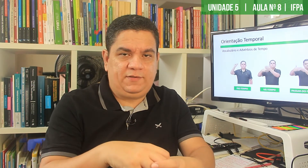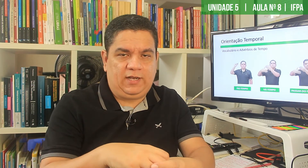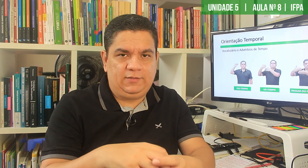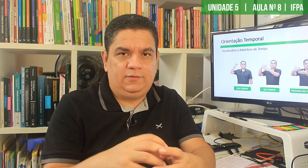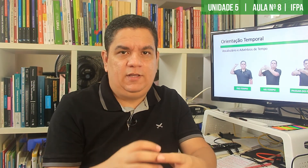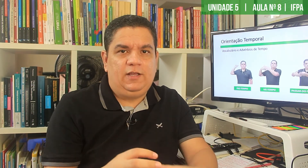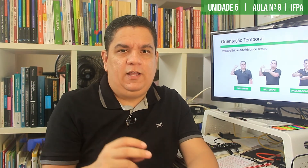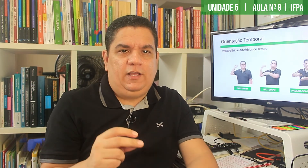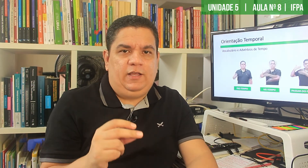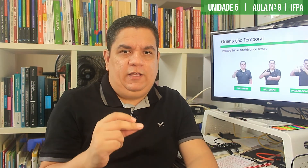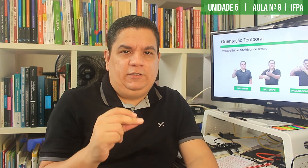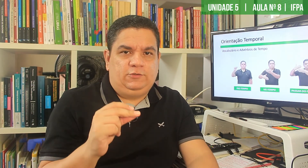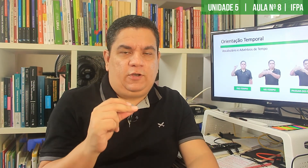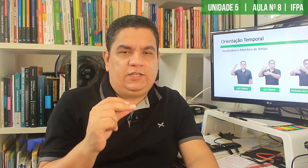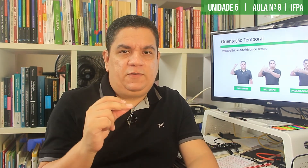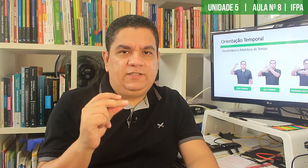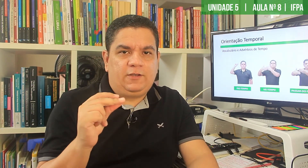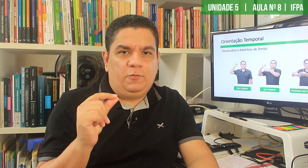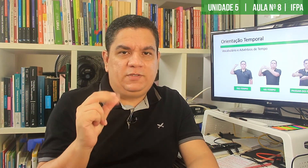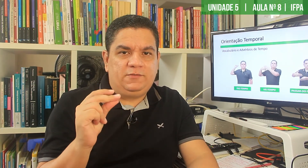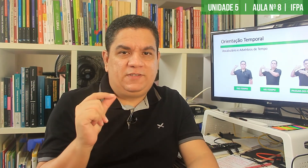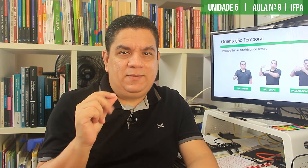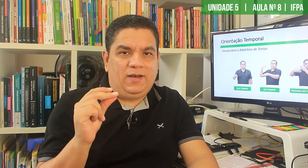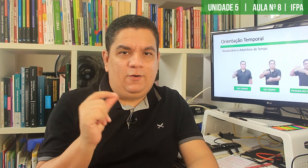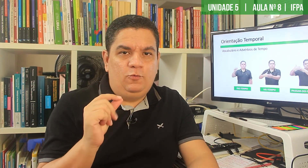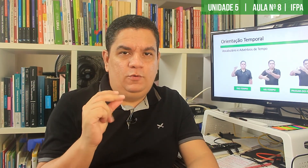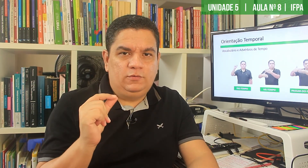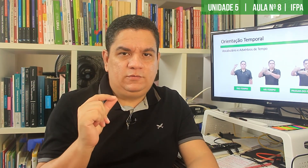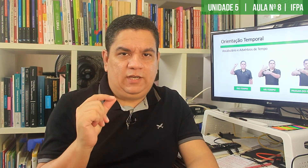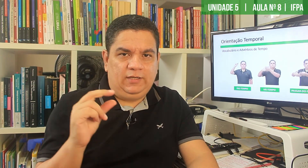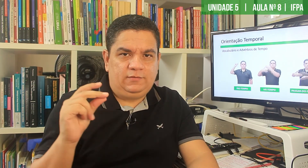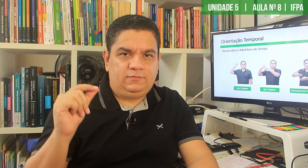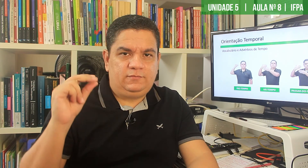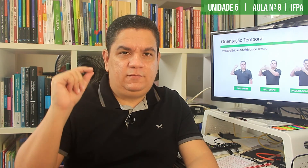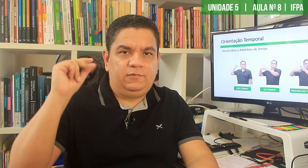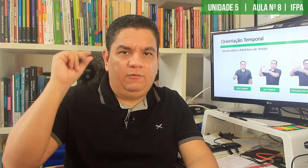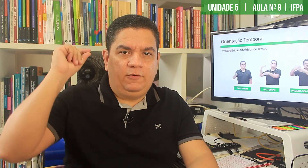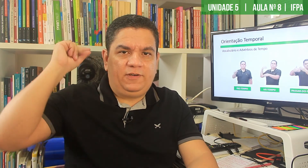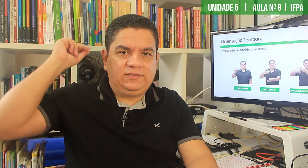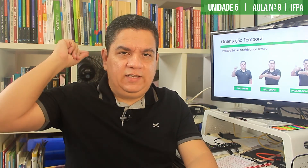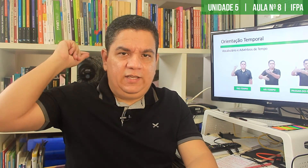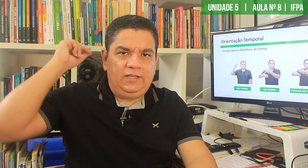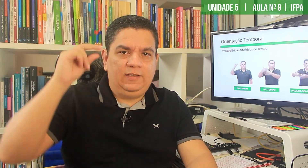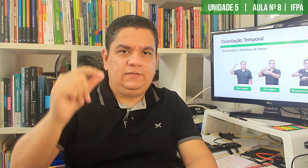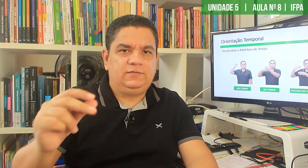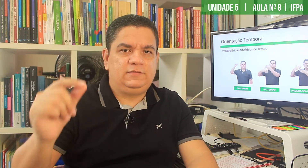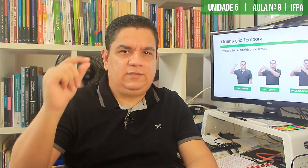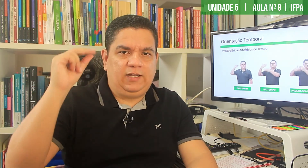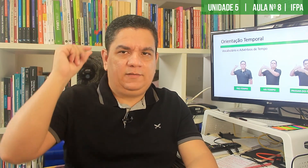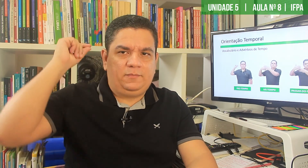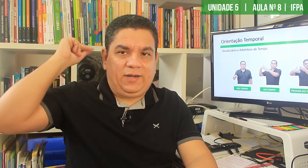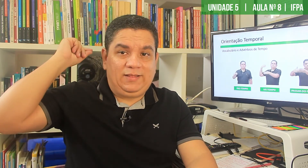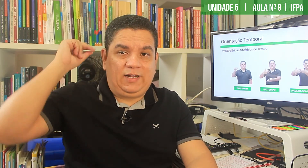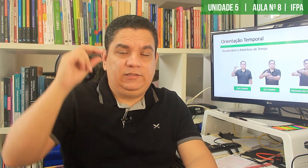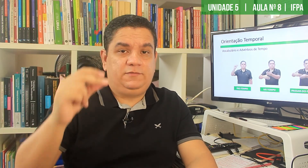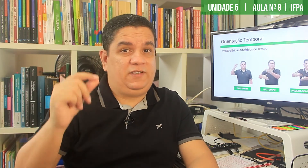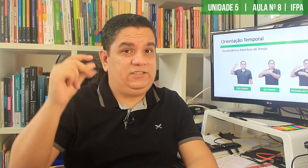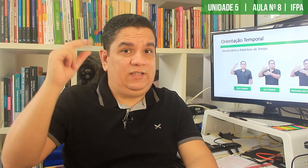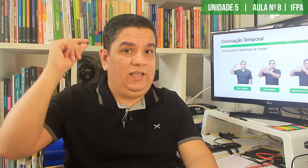significado. Só que a diferença é que eu não preciso fazer barulho, tá? Eu vou fazer ele, tá, para trás. Faz